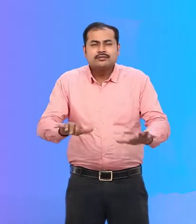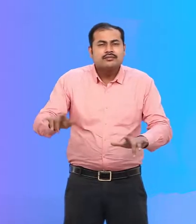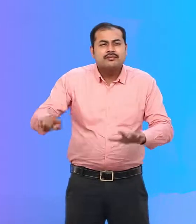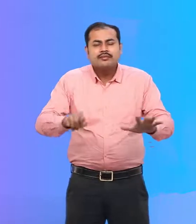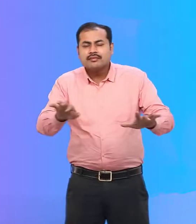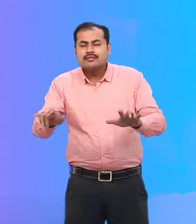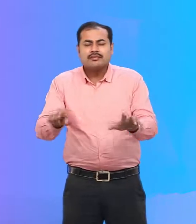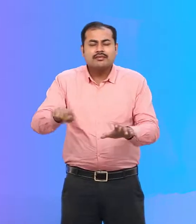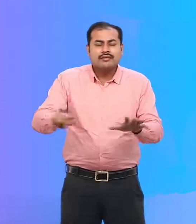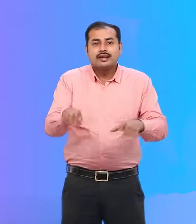झाल